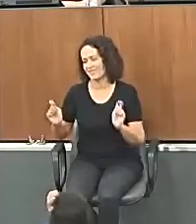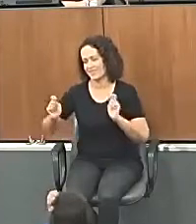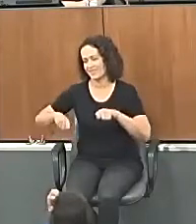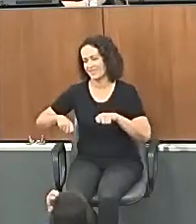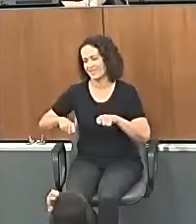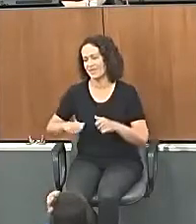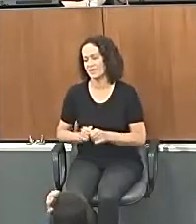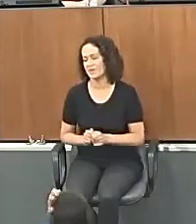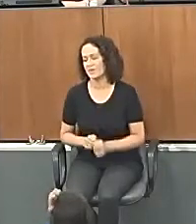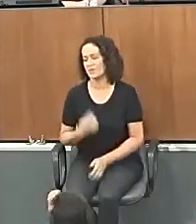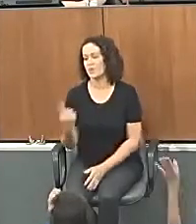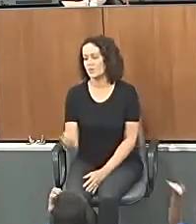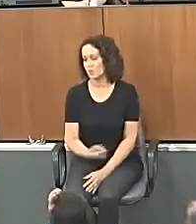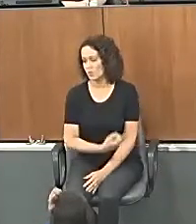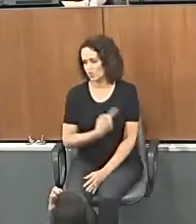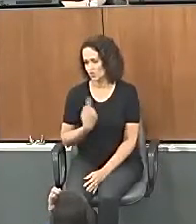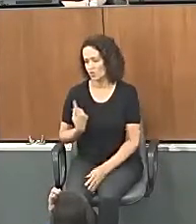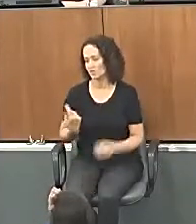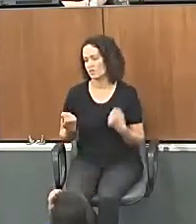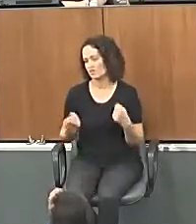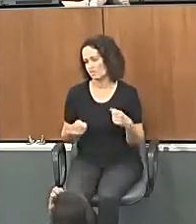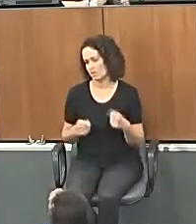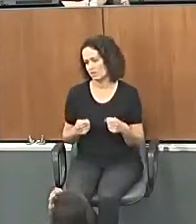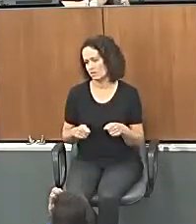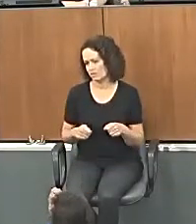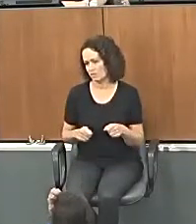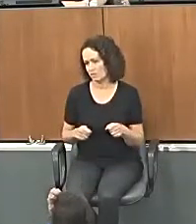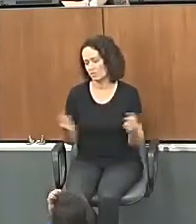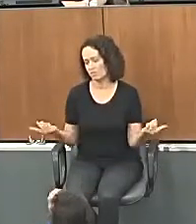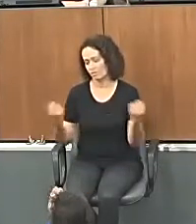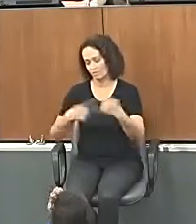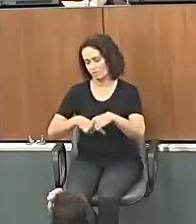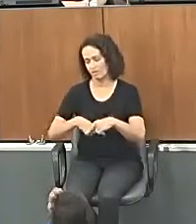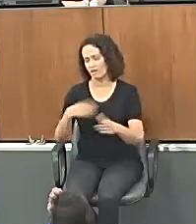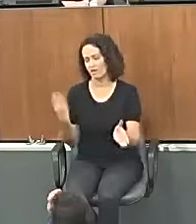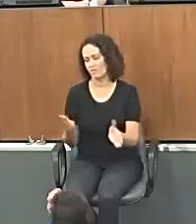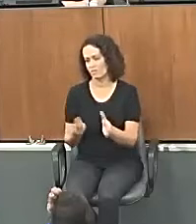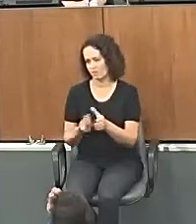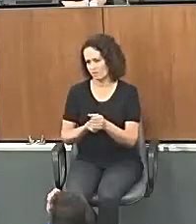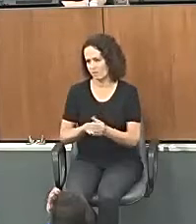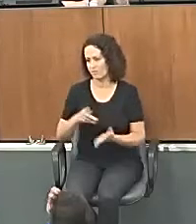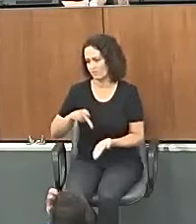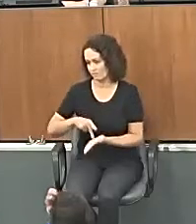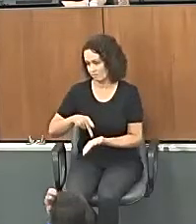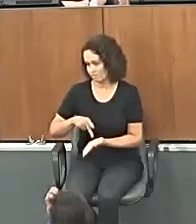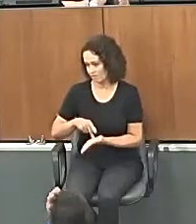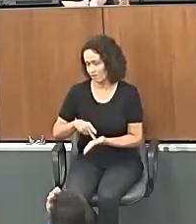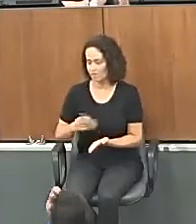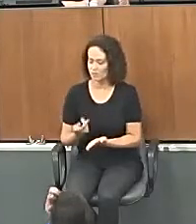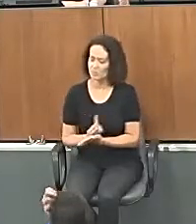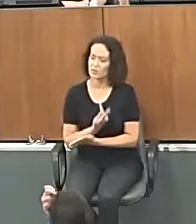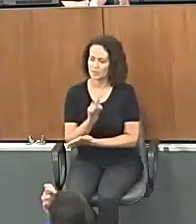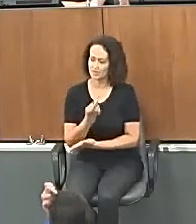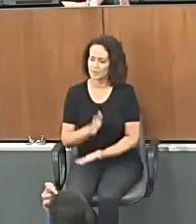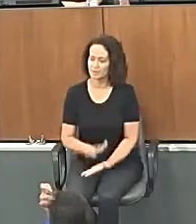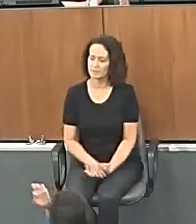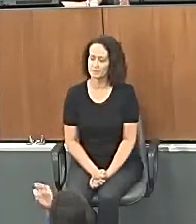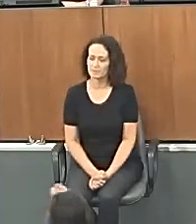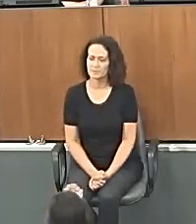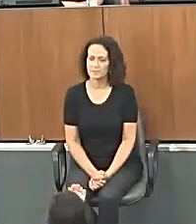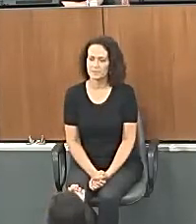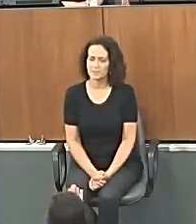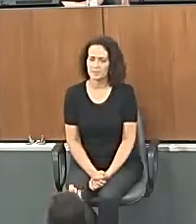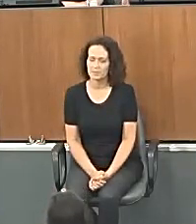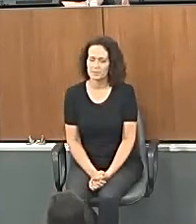não nós temos que fazer inverter novamente essa lógica e travei a inclusão que ela seja uma ilusão real uma prisão de fato